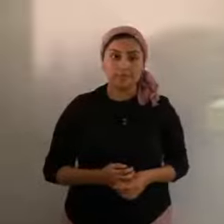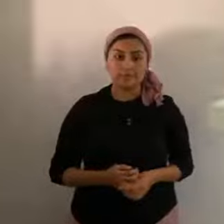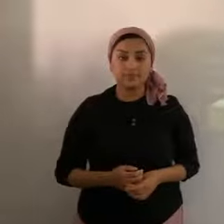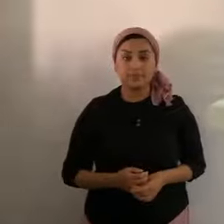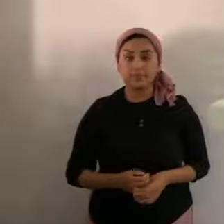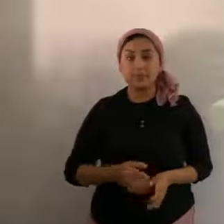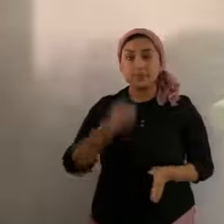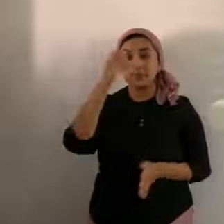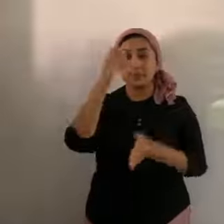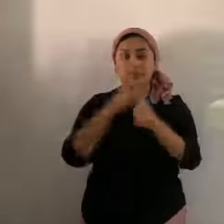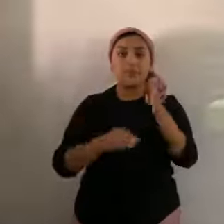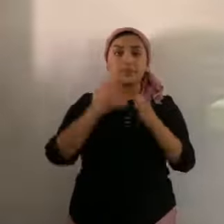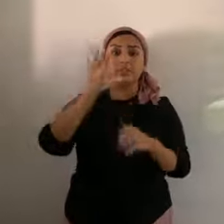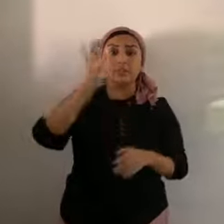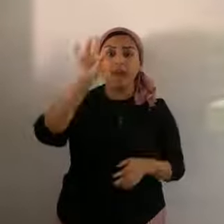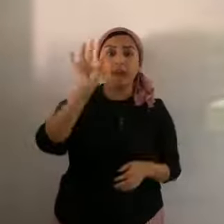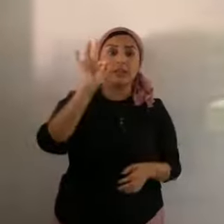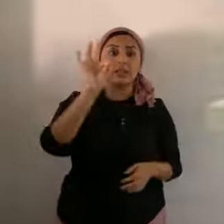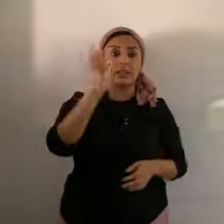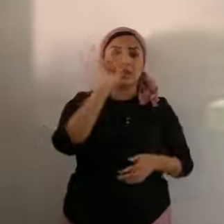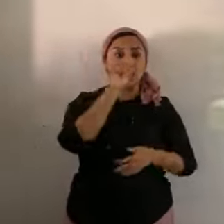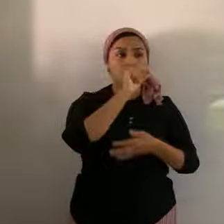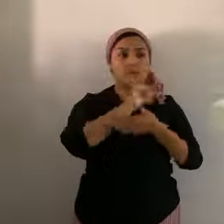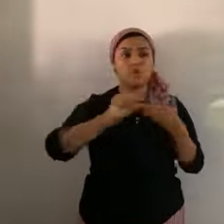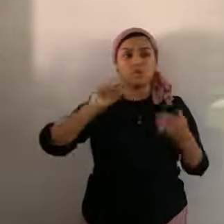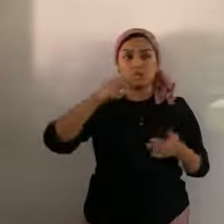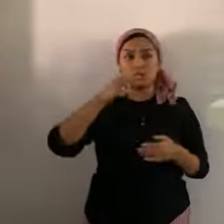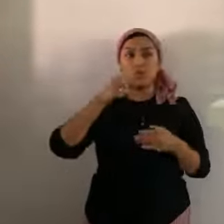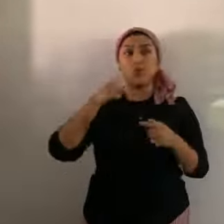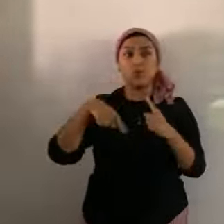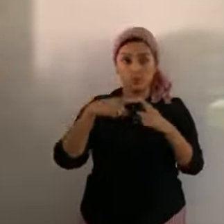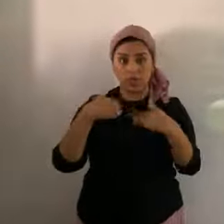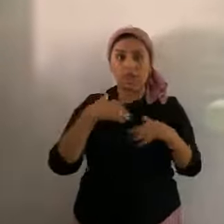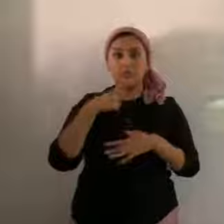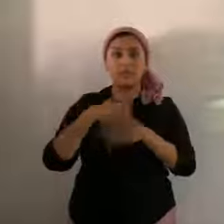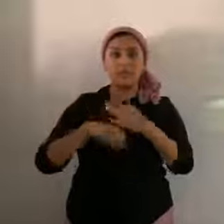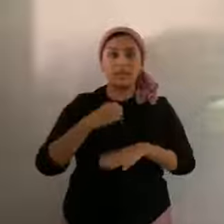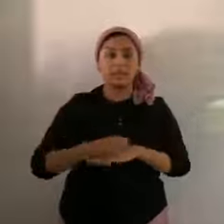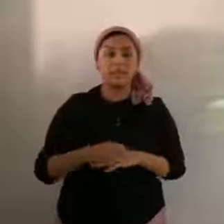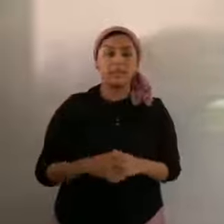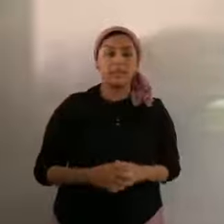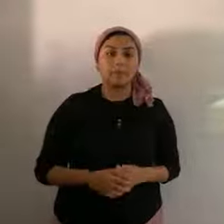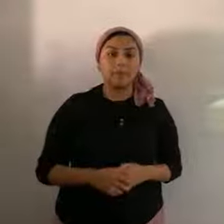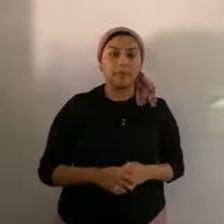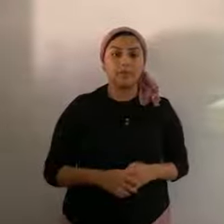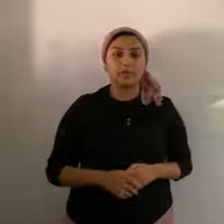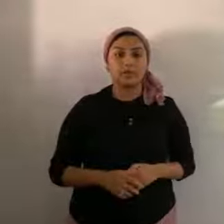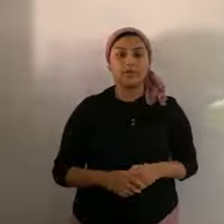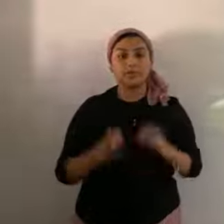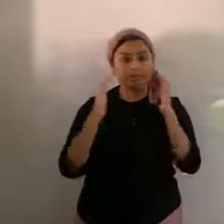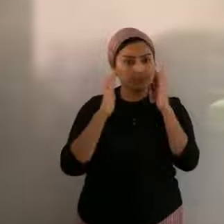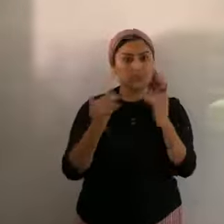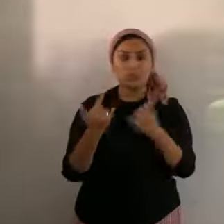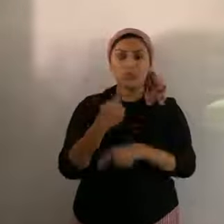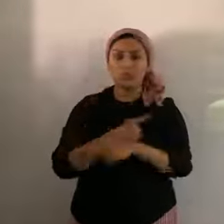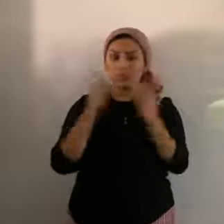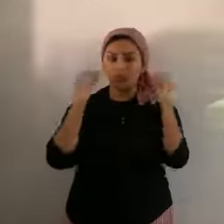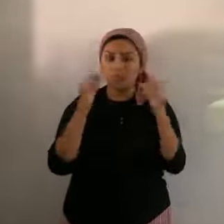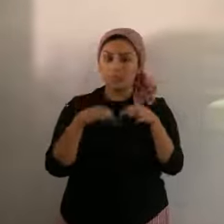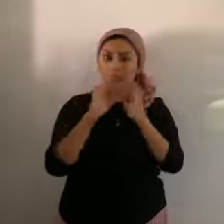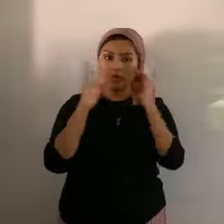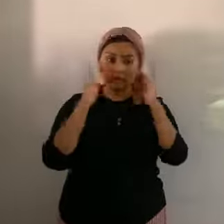En el capítulo 9 y en el verso 10, cuando lo tengan me dicen un amén. Entonces toma en serio estas ministraciones